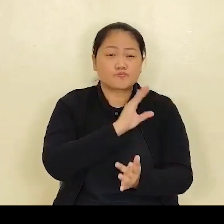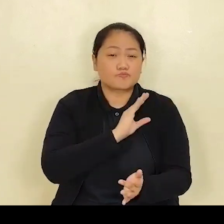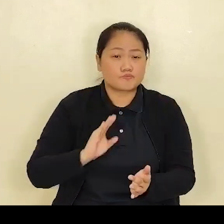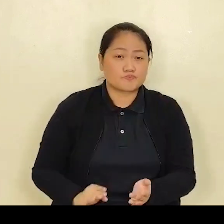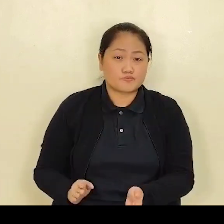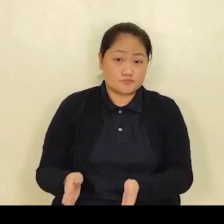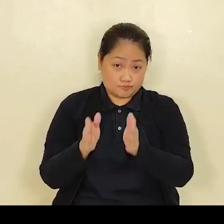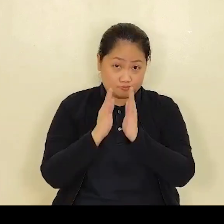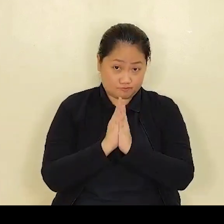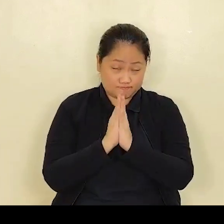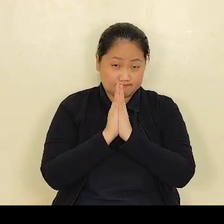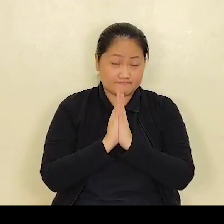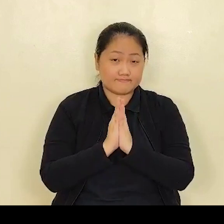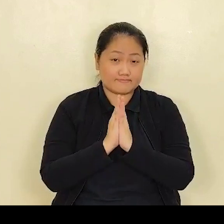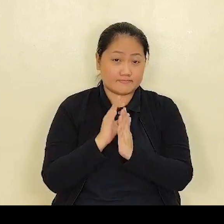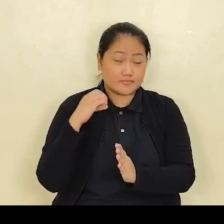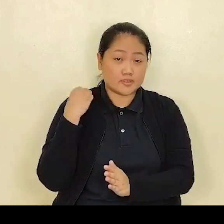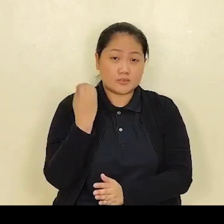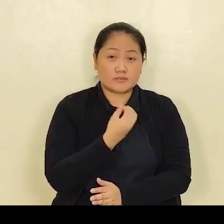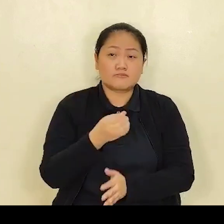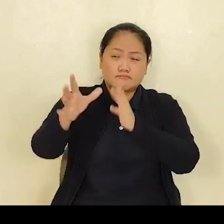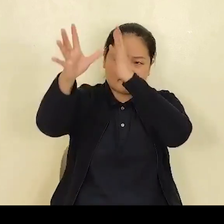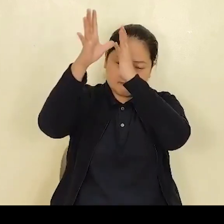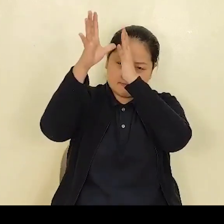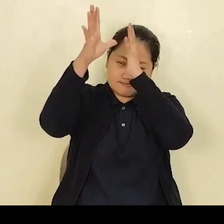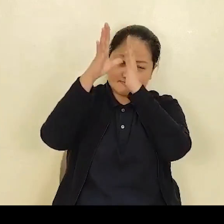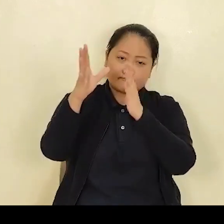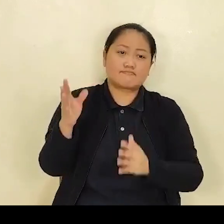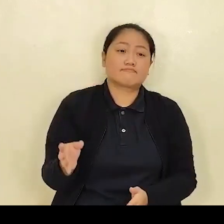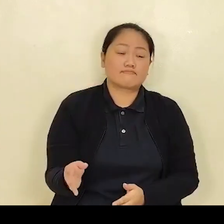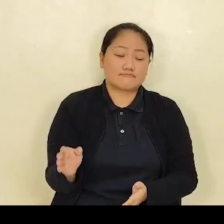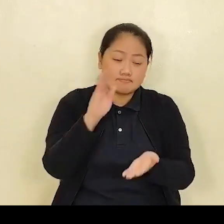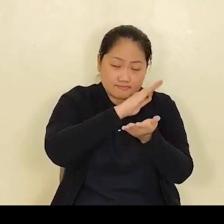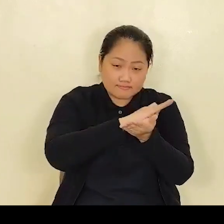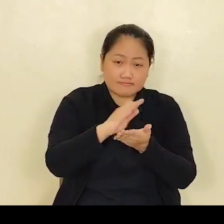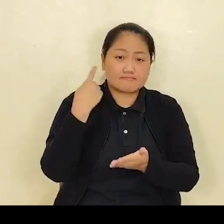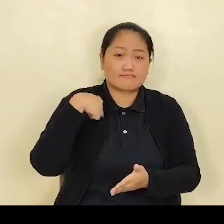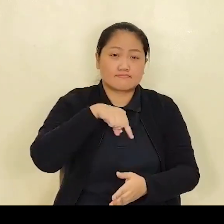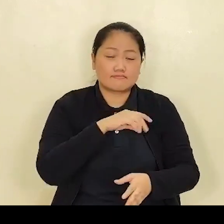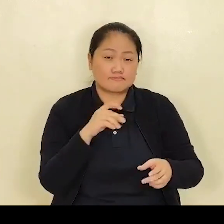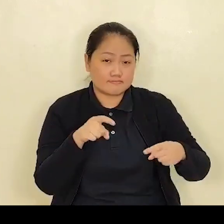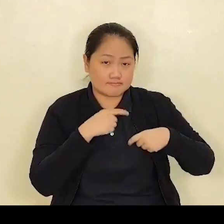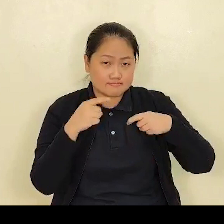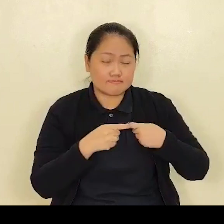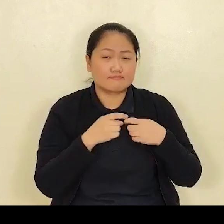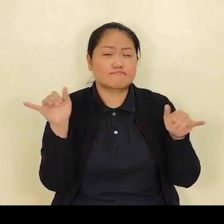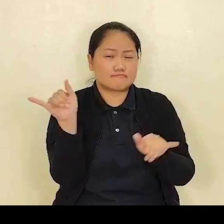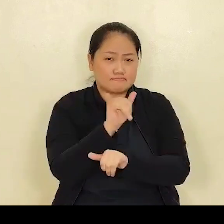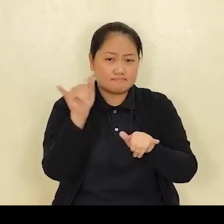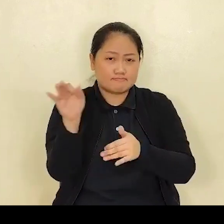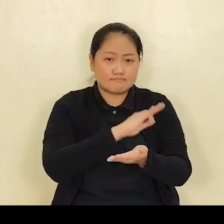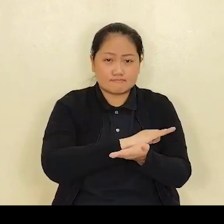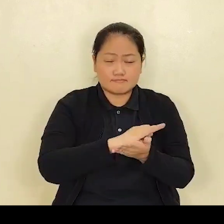panalangin nating Ama namin, patawarin mo kami sa aming mga sala, gaya ng pagpapatawad namin sa mga